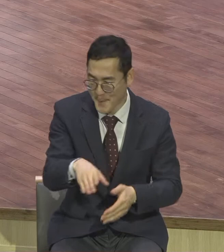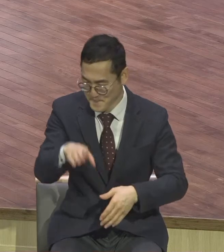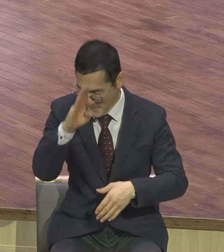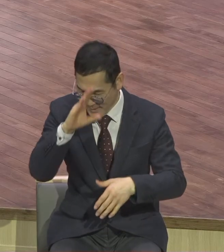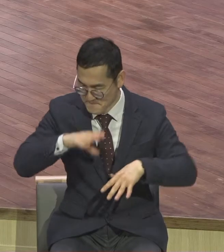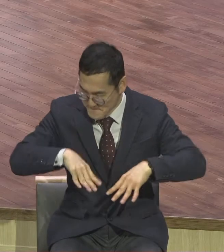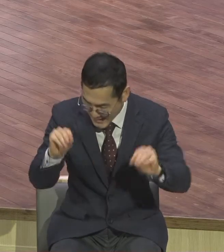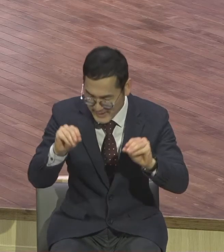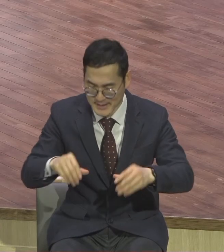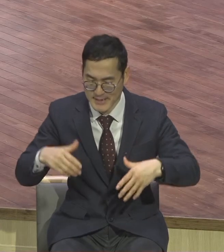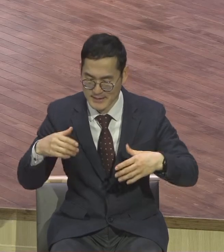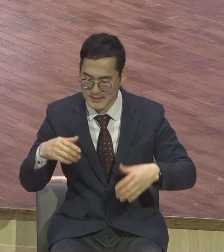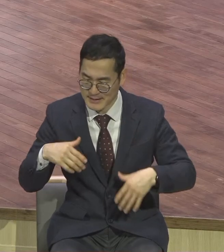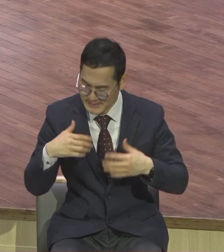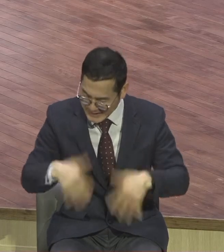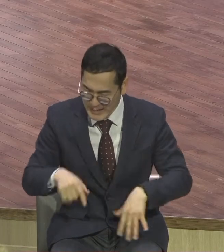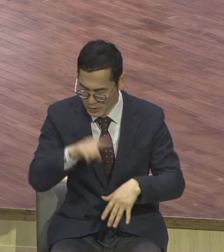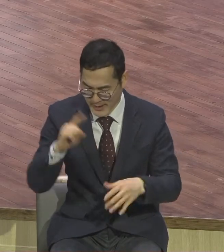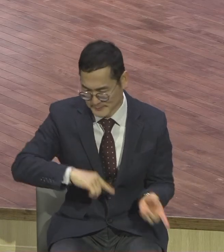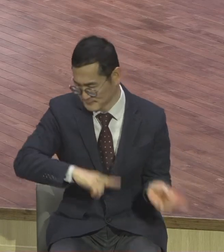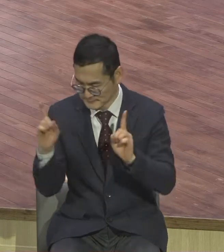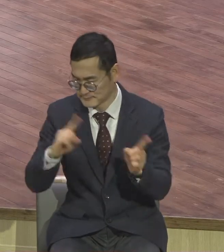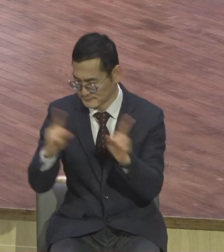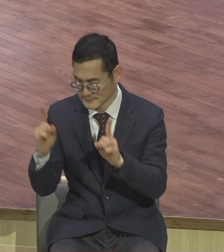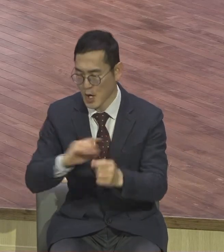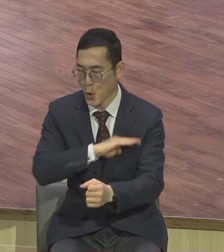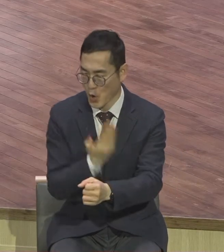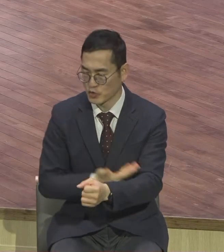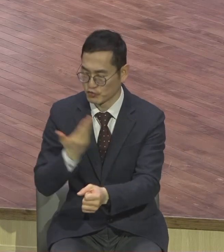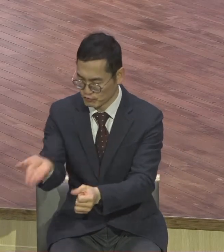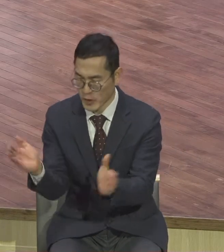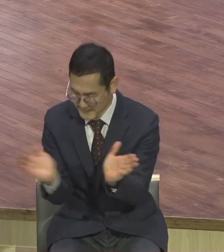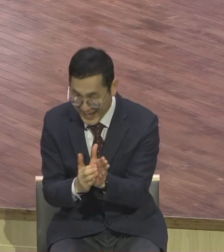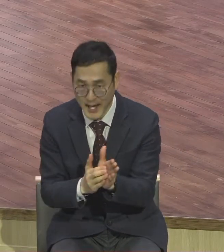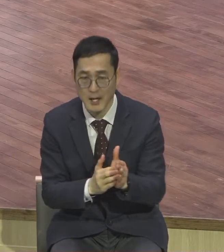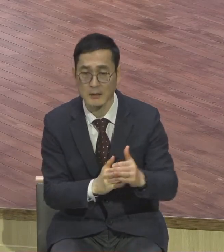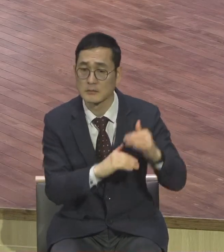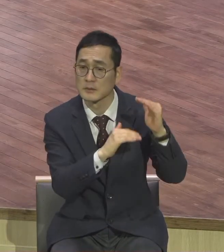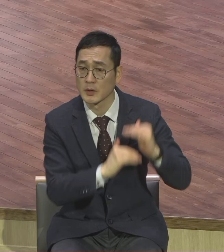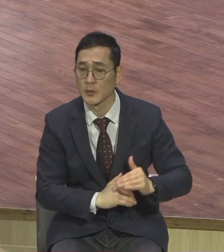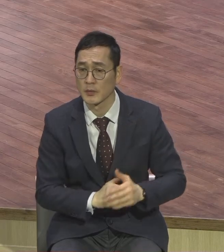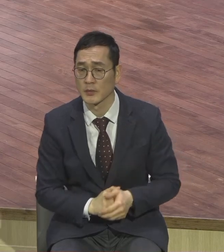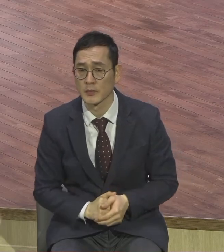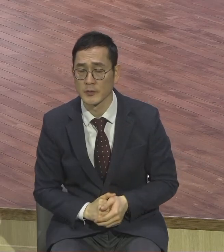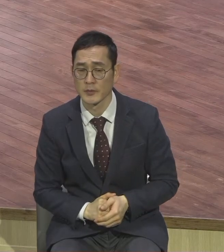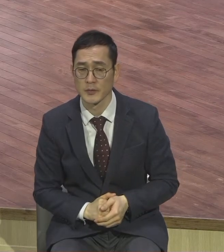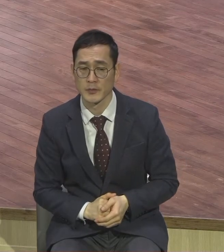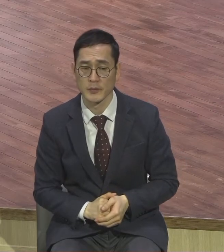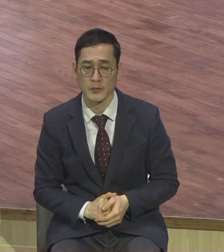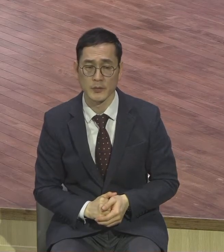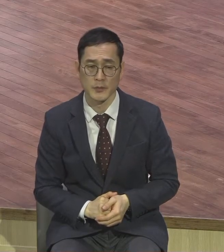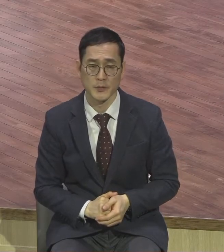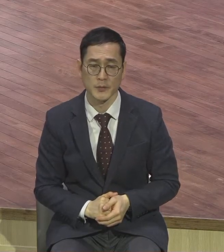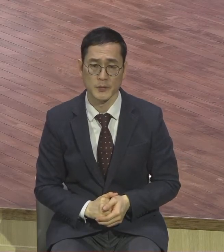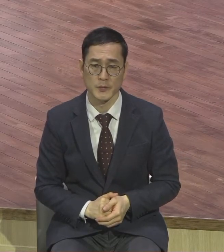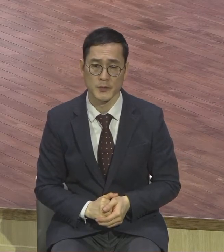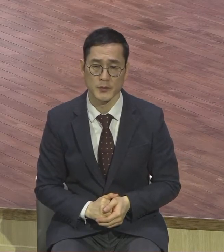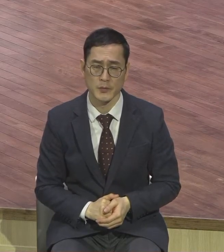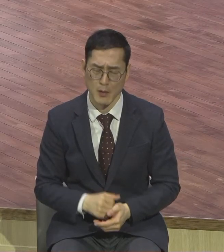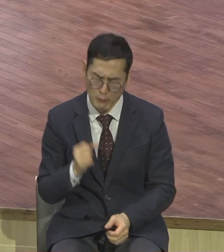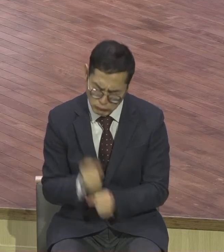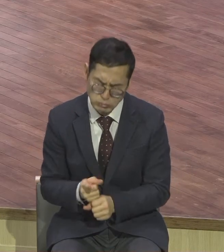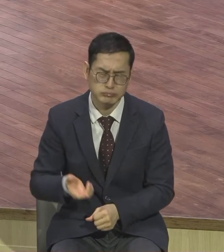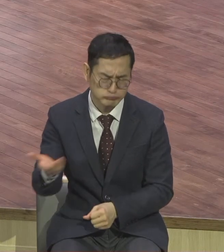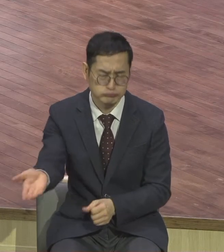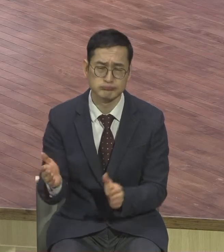모든 약한 것을 고치는 권능을 주시느냐 권능을 주셨어요. 이미